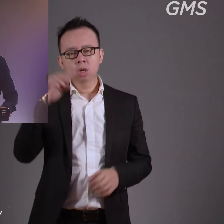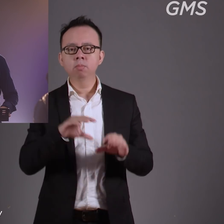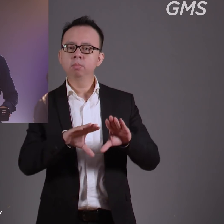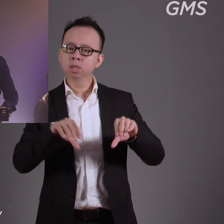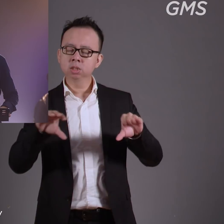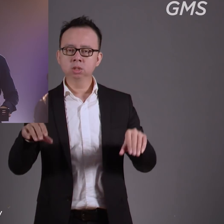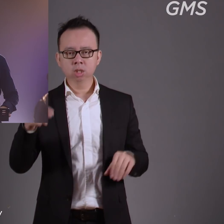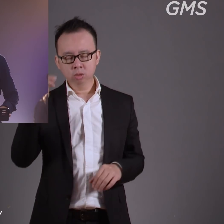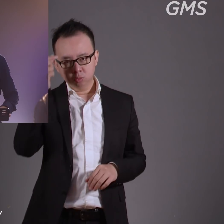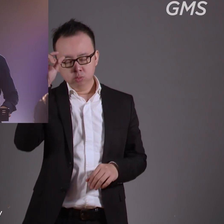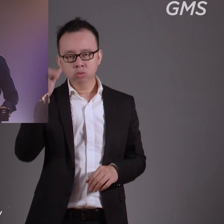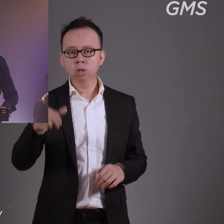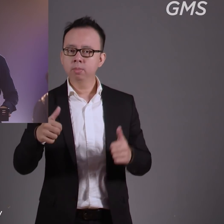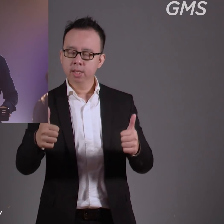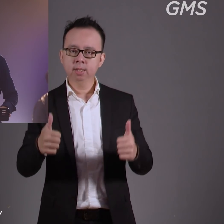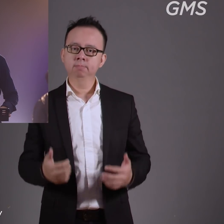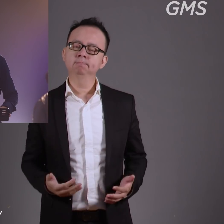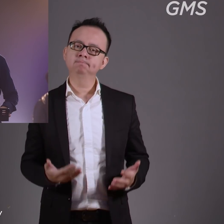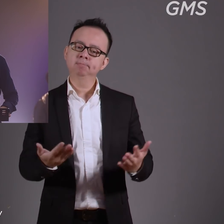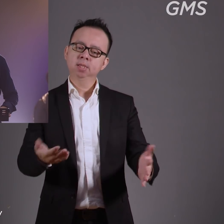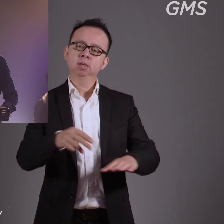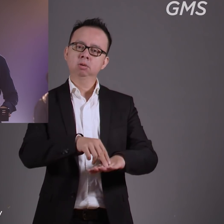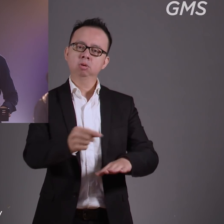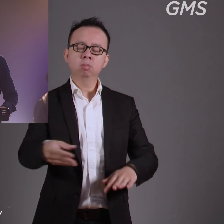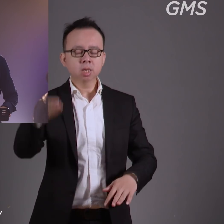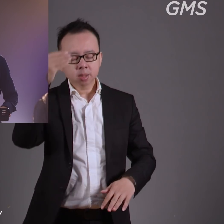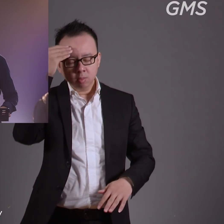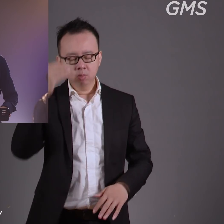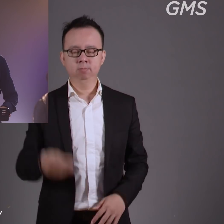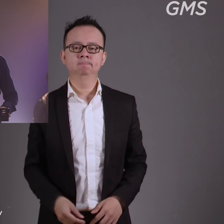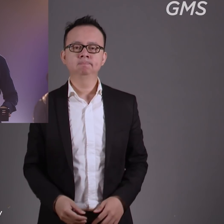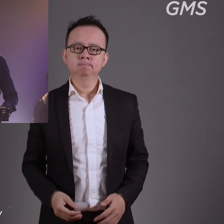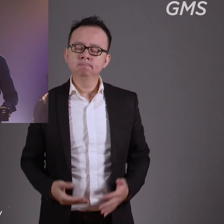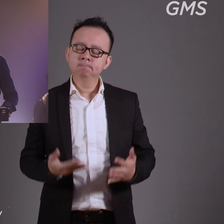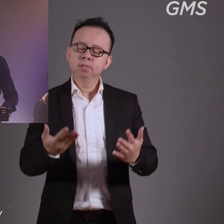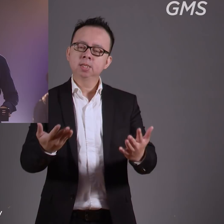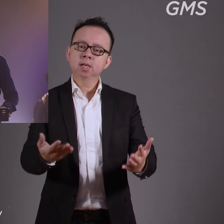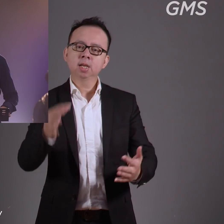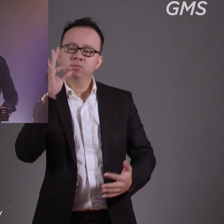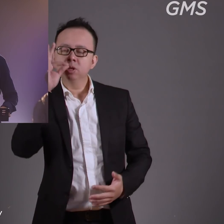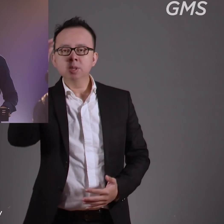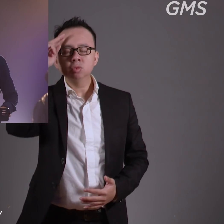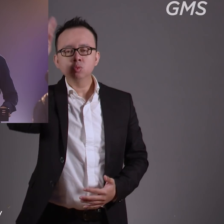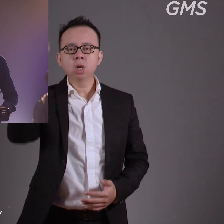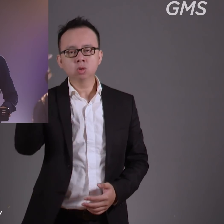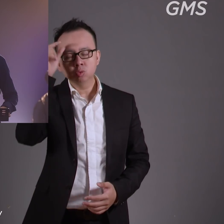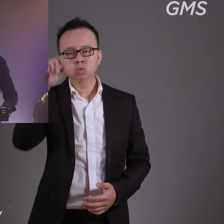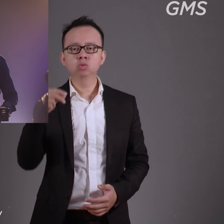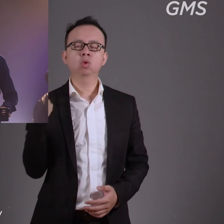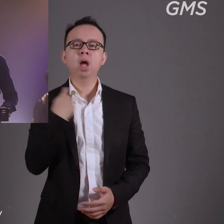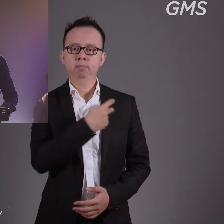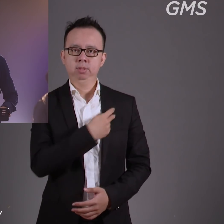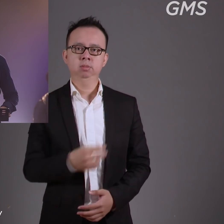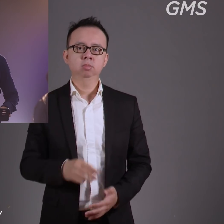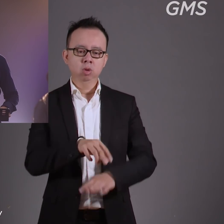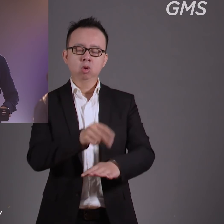tuntun kami. Berikan roh pengenalan akan Allah, sampaikan sabdamu ya Bapa. Roh Kudus-Mu yang